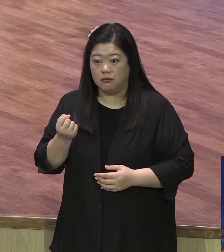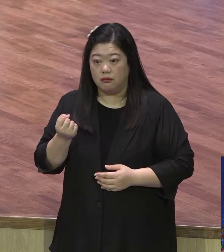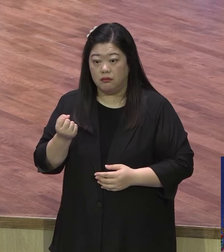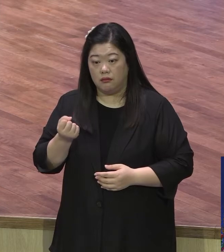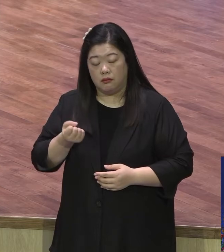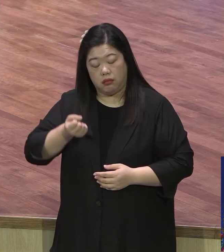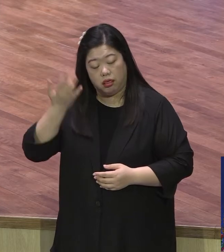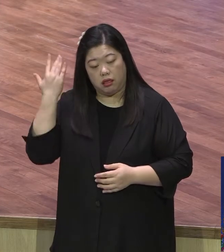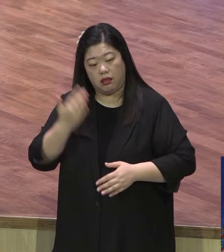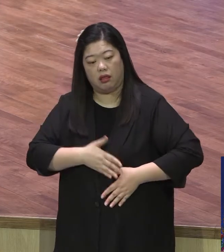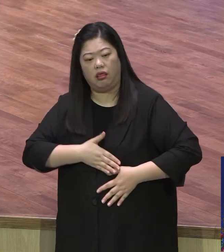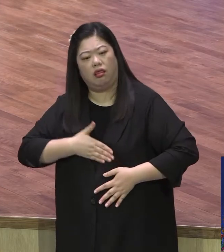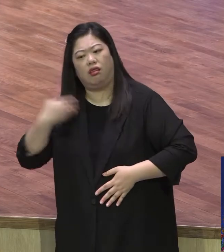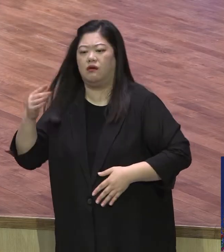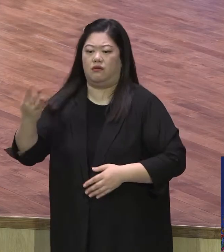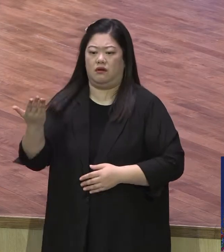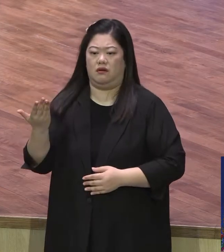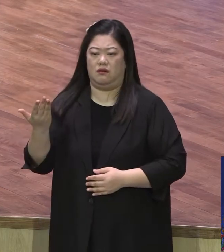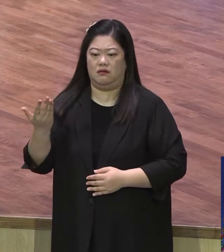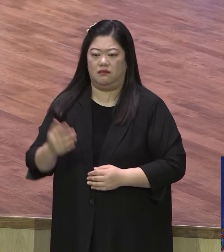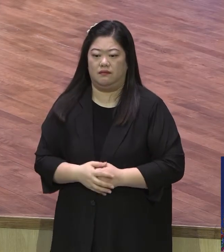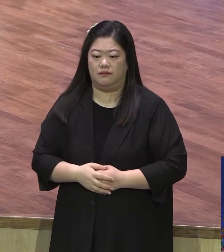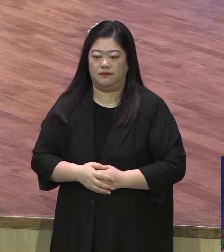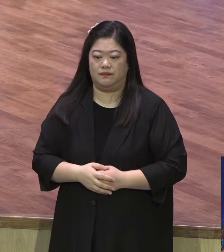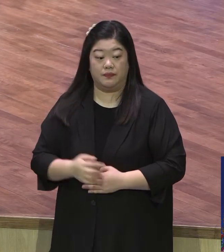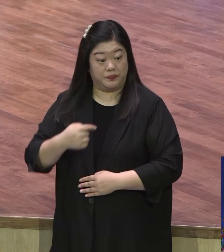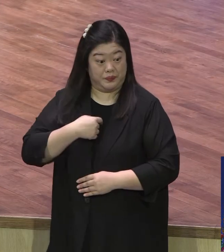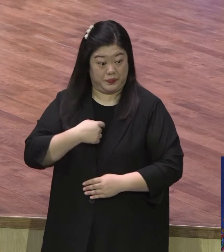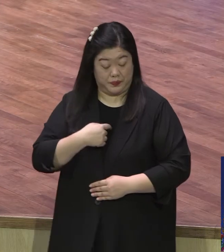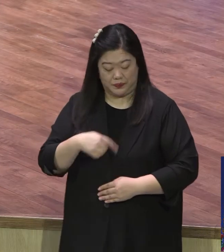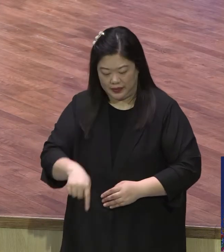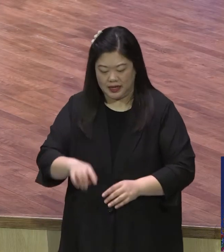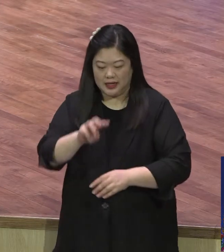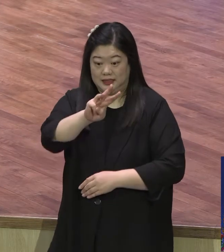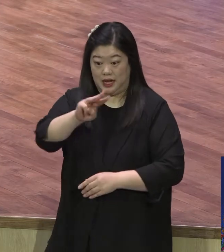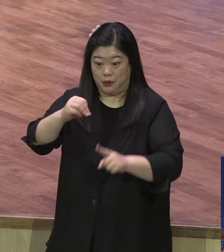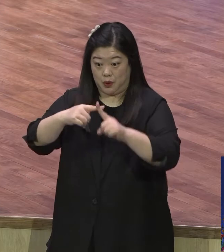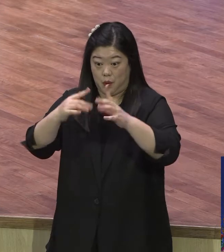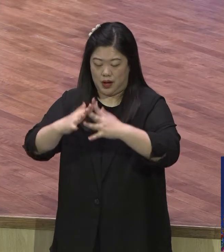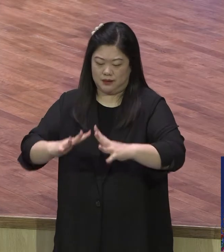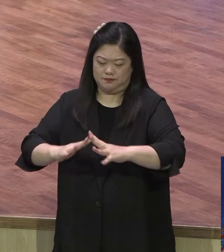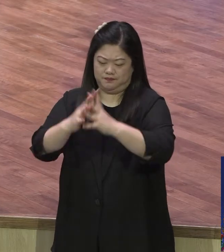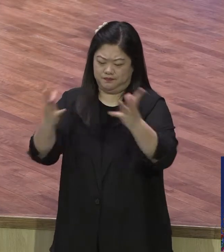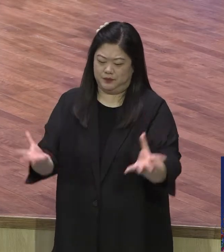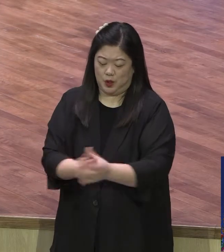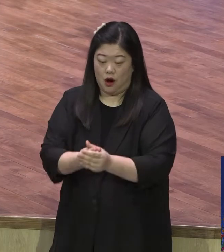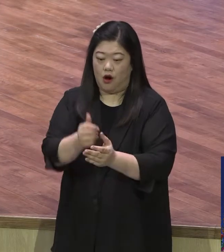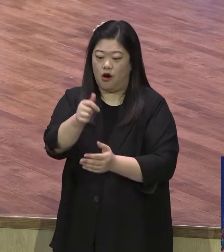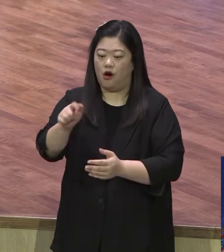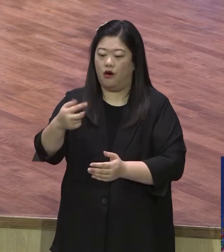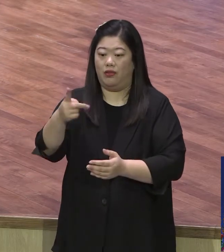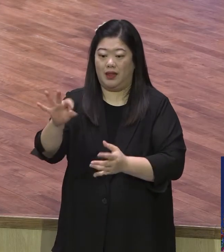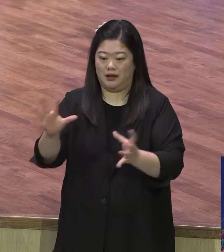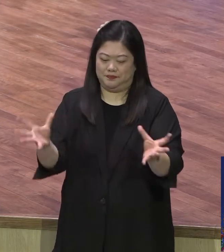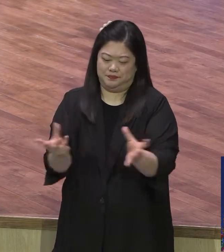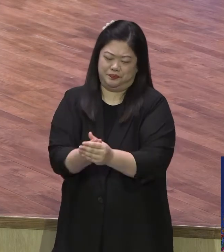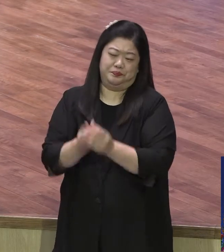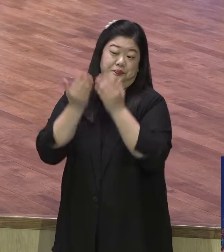저도 본교에서 은퇴하면 이제 본당 헌낙만 되어지면 이 교회가 힘이 생기잖아요 그럼 내가